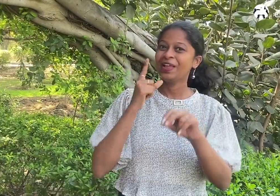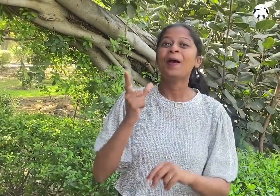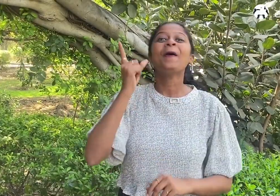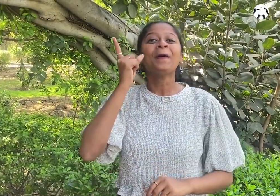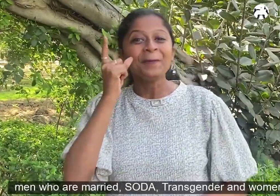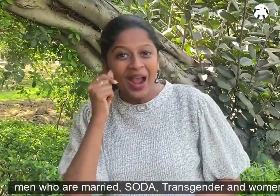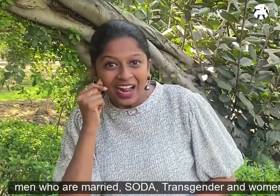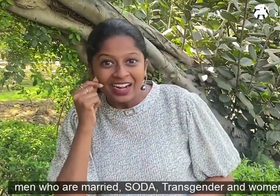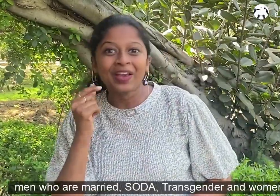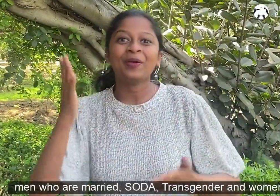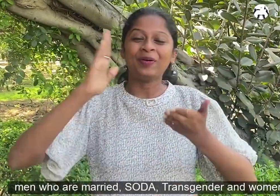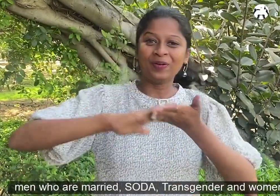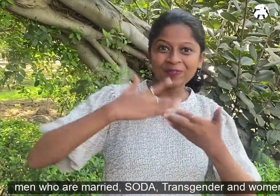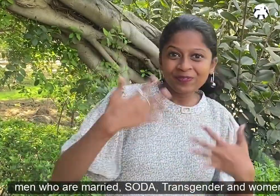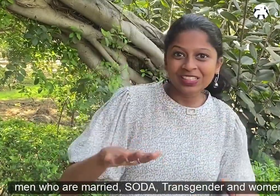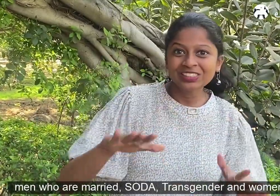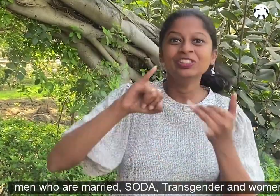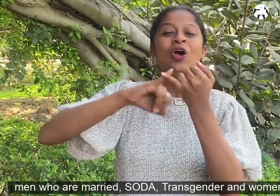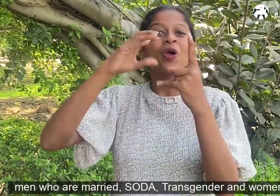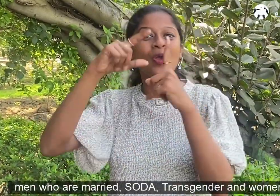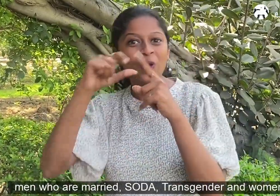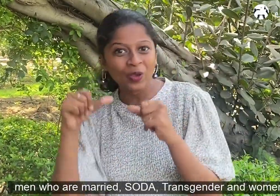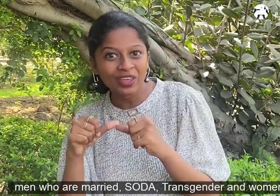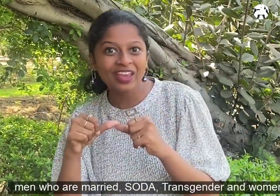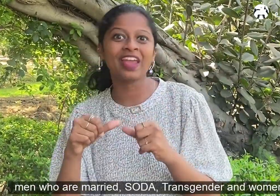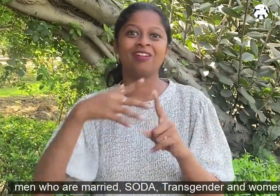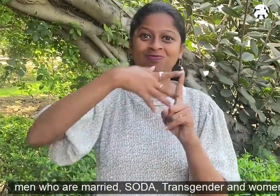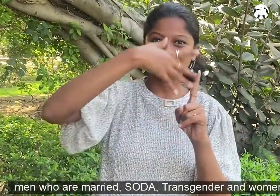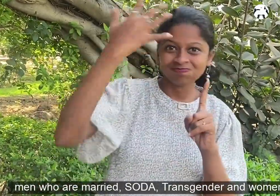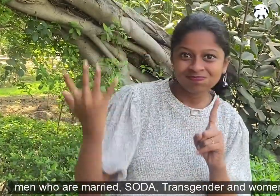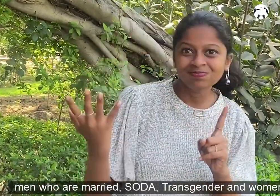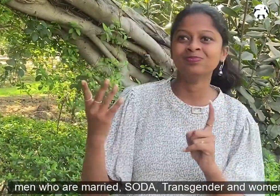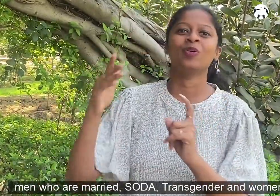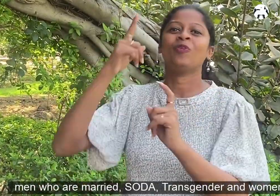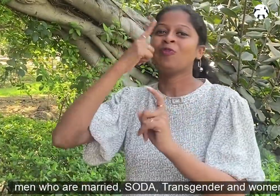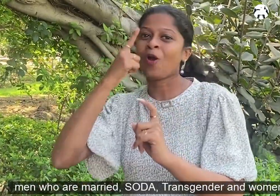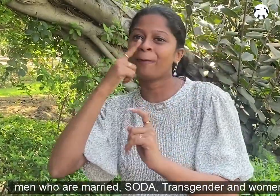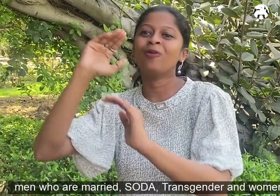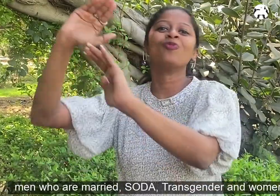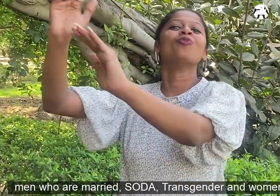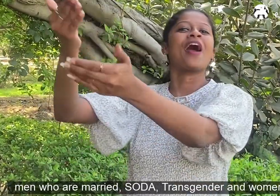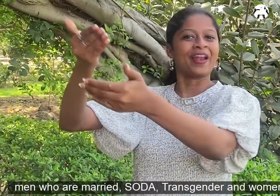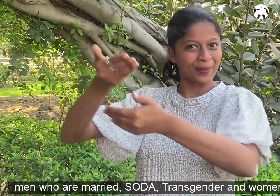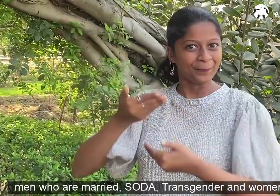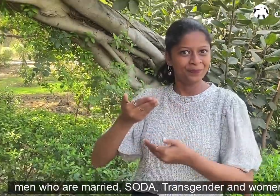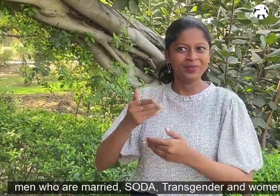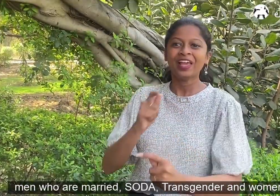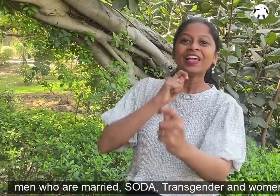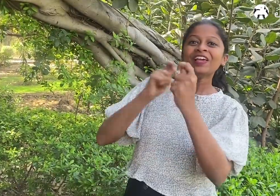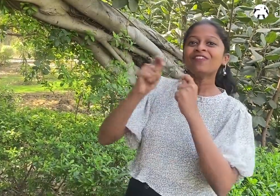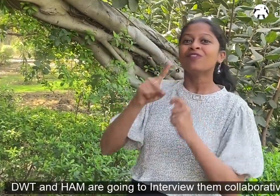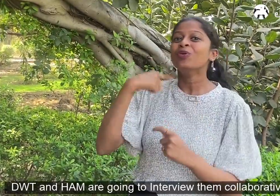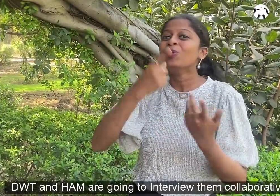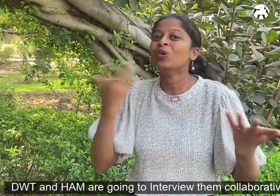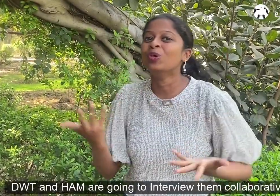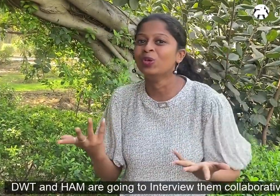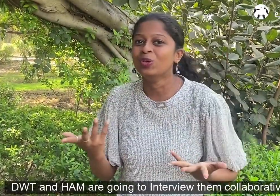कुछ लोगों को आमंत्रित कर रहे हैं, जिसमें सिर्फ महिलाएं नहीं बल्कि पुरुष जो शादीशुदा हैं, सोडा, ट्रांसजेंडर आदि शामिल